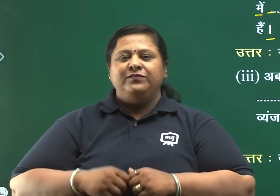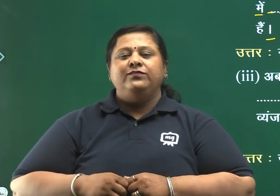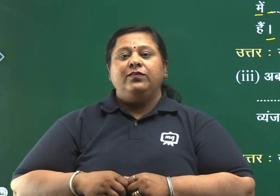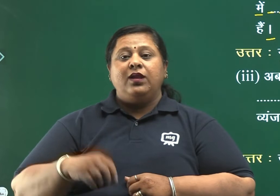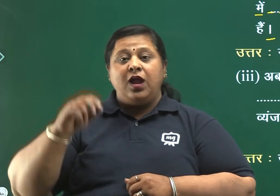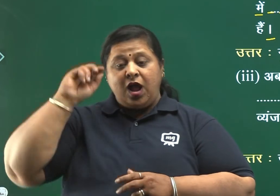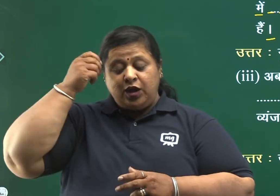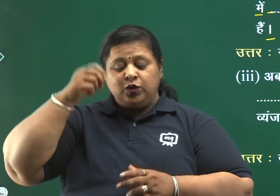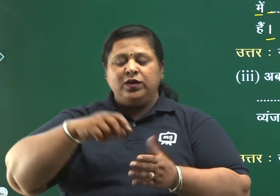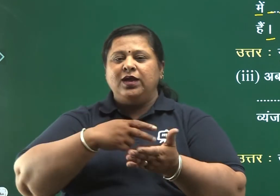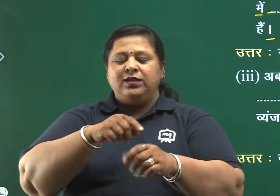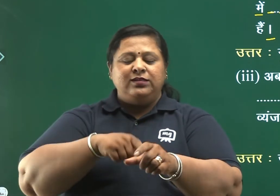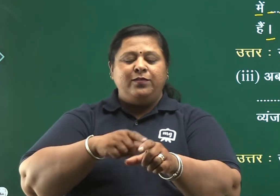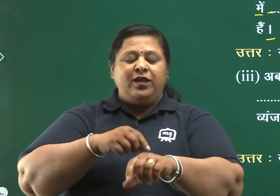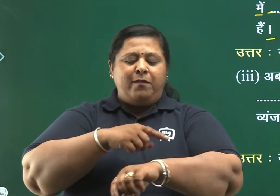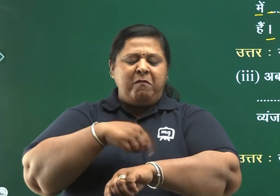अंग्रेजों के समय के ब्रेड